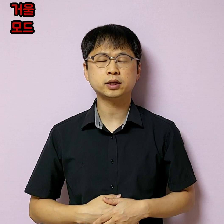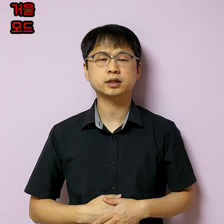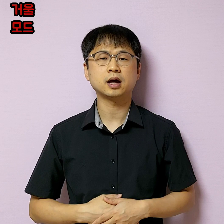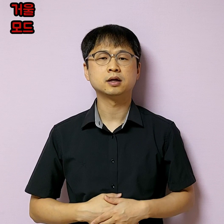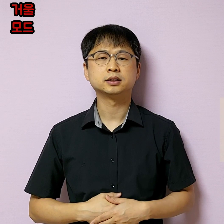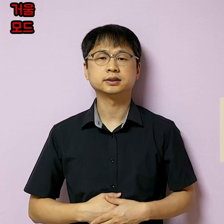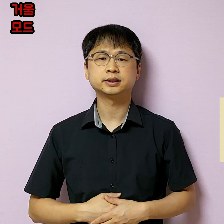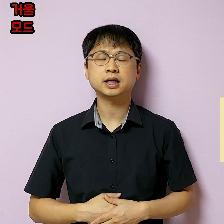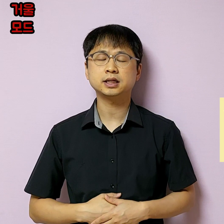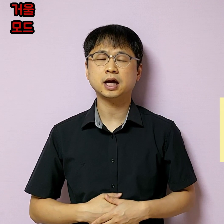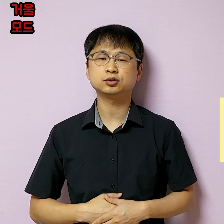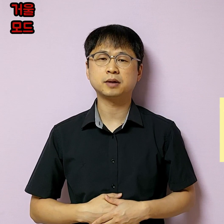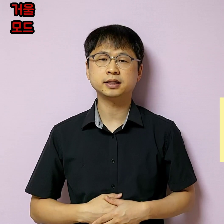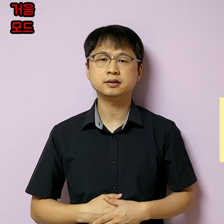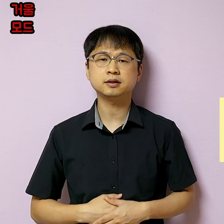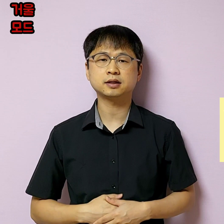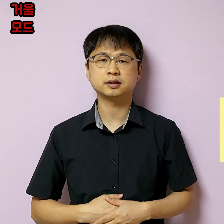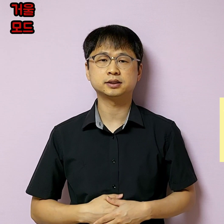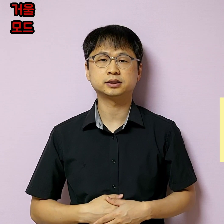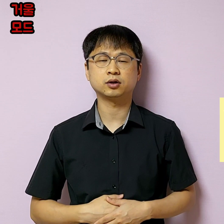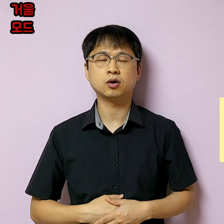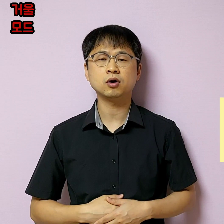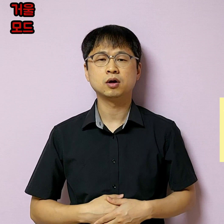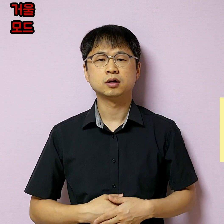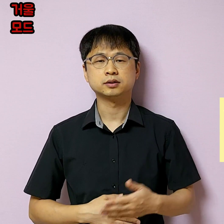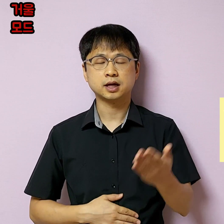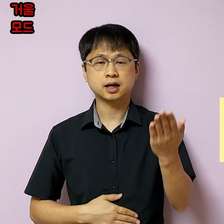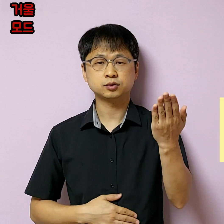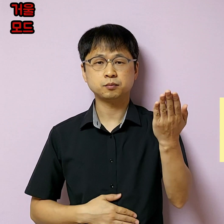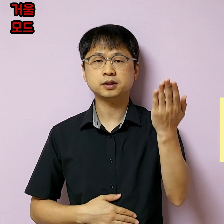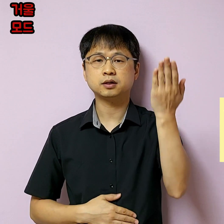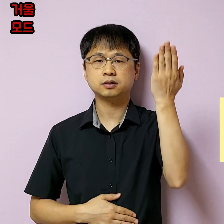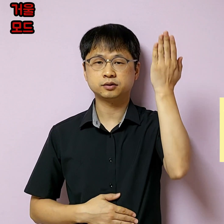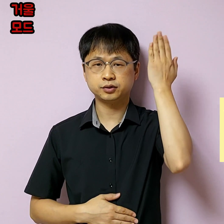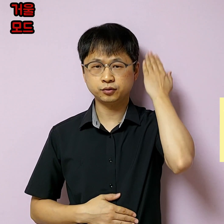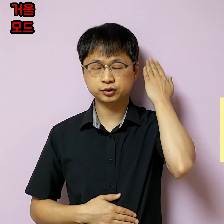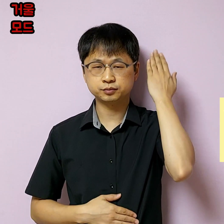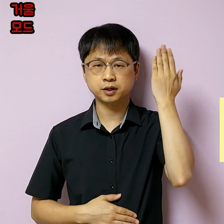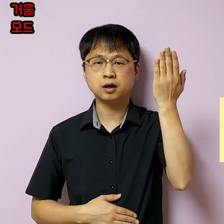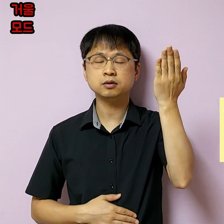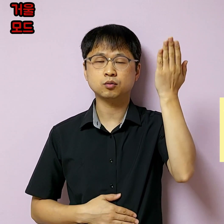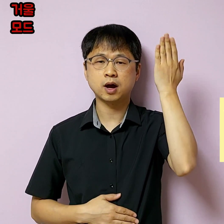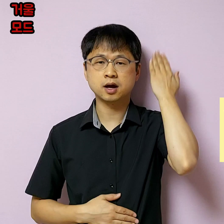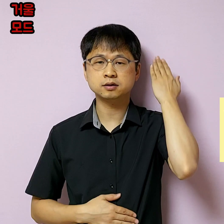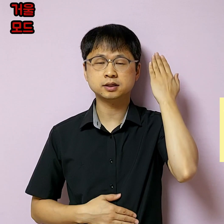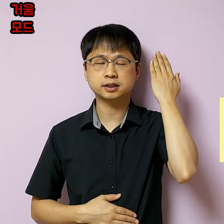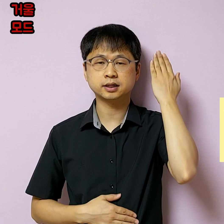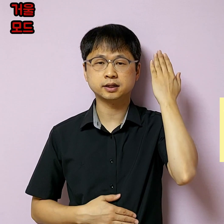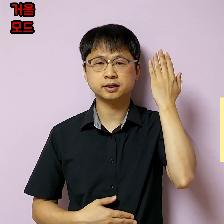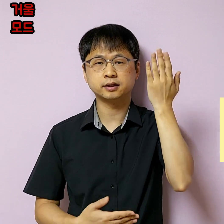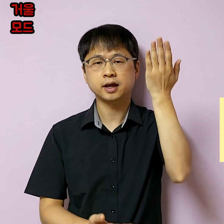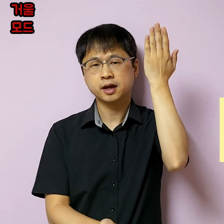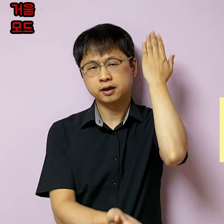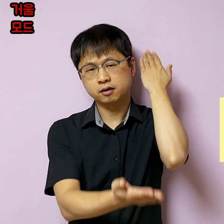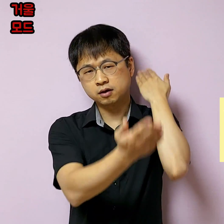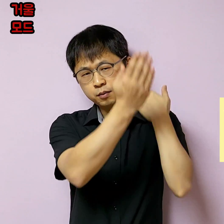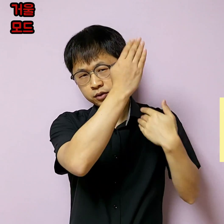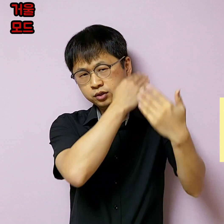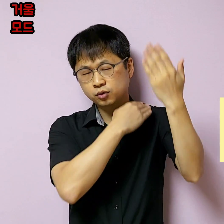오래되다 이건 시간이 아주 많이 흘렀다는 뜻이죠. 그래서 아까 손바닥을 뒤로 해주시면 과거를 나타내면 되는데 여러 번